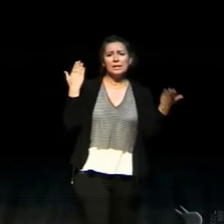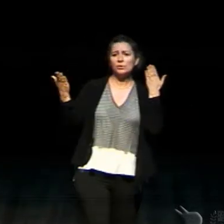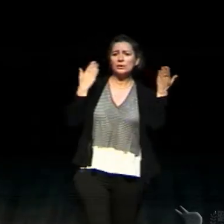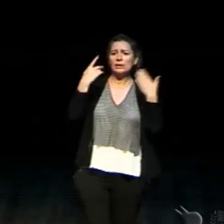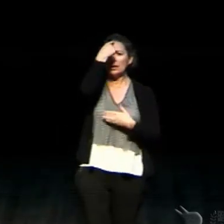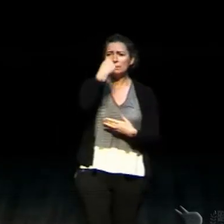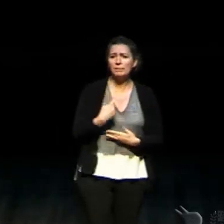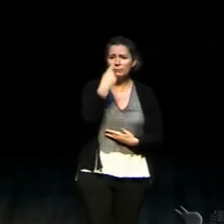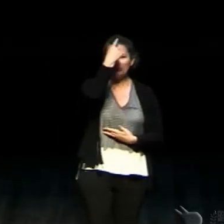desta segunda língua?